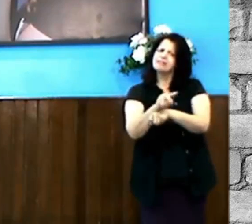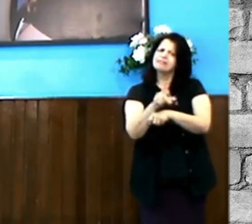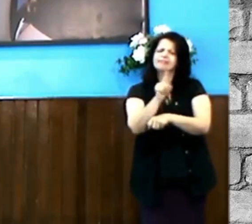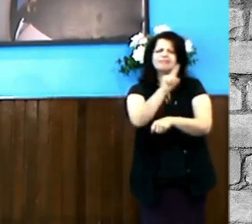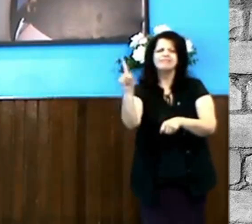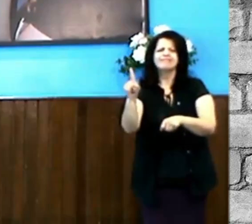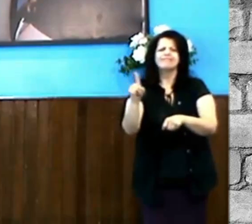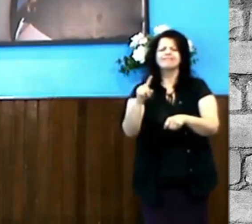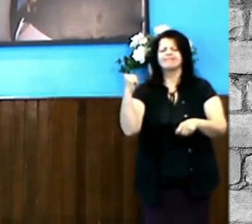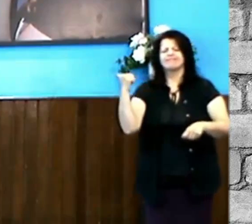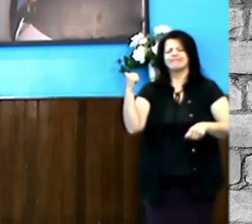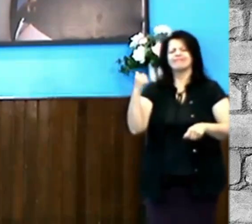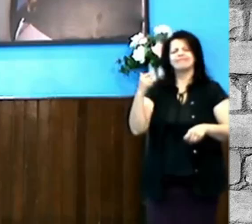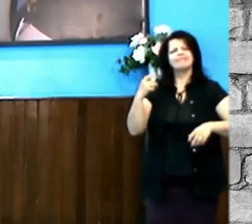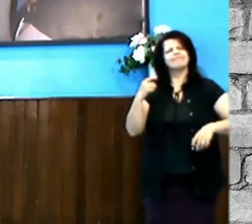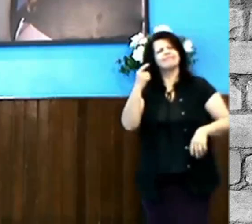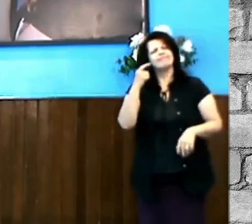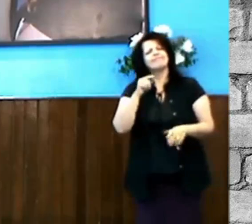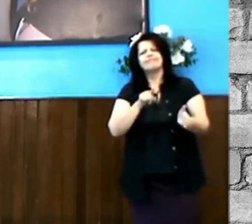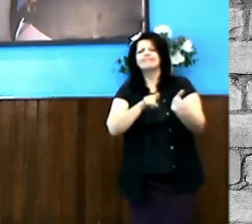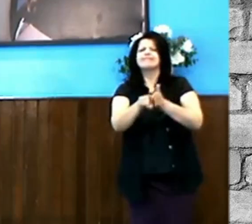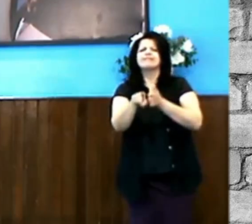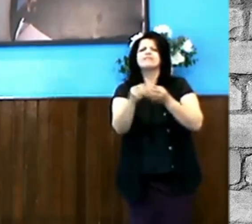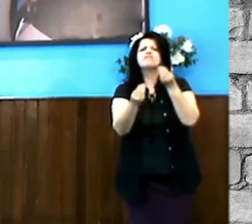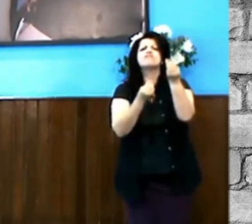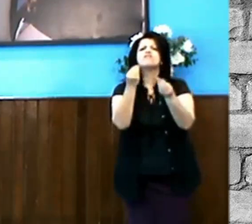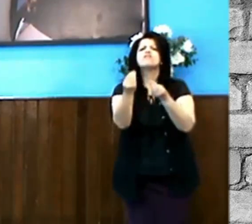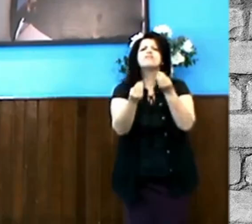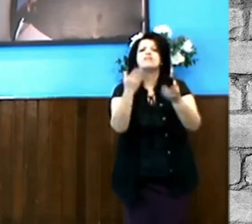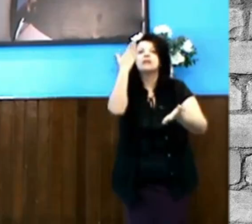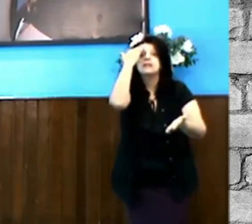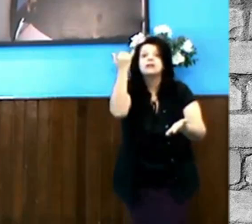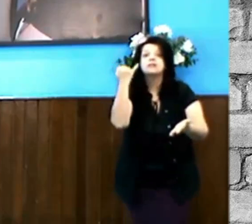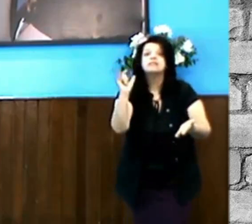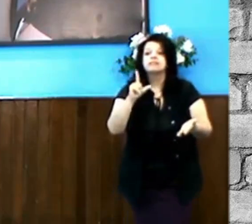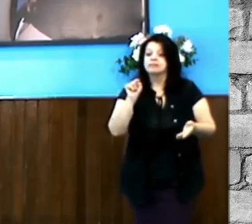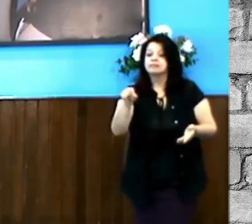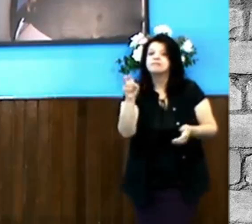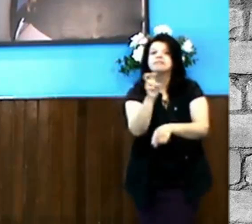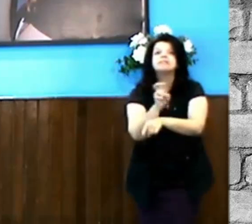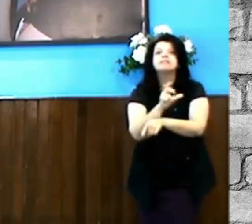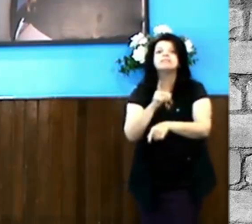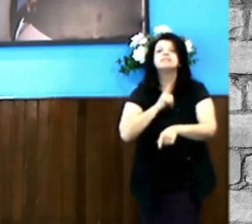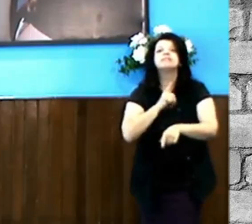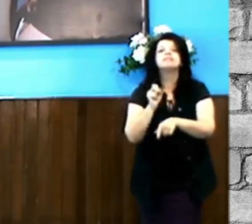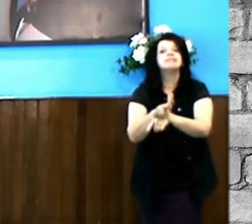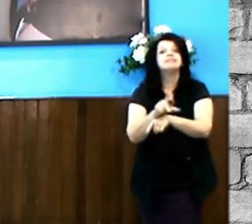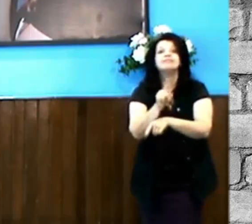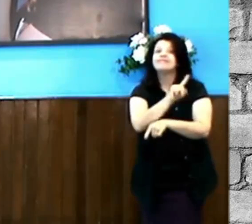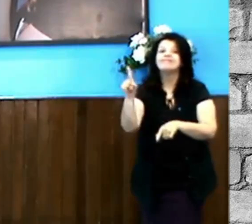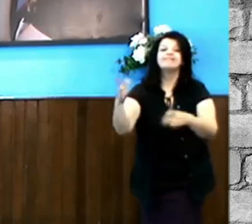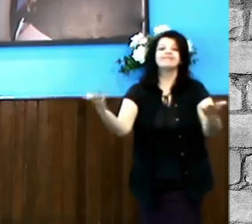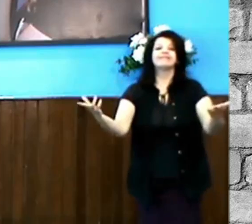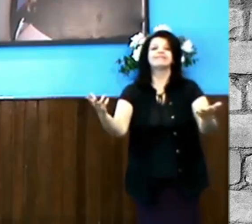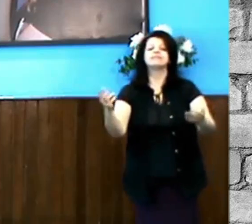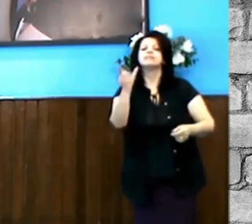E aí eu, na minha inocência, ainda perguntei, e aí, como eu saberia se ela era venenosa ou não? Eu não sou especialista. E